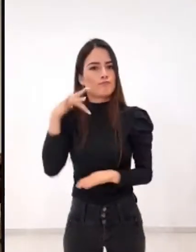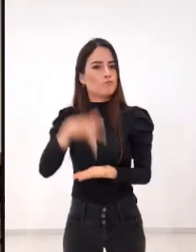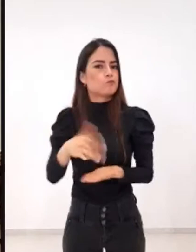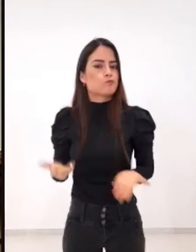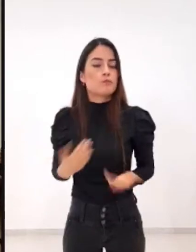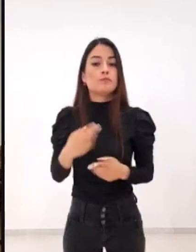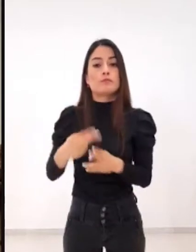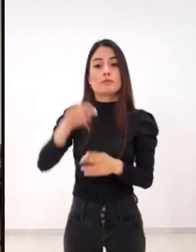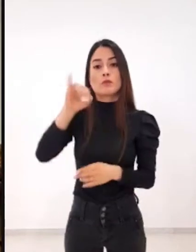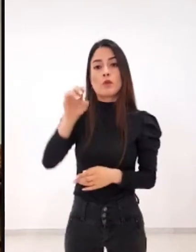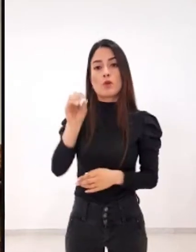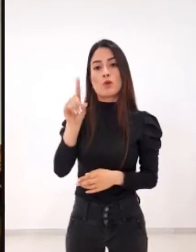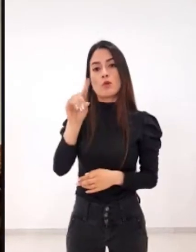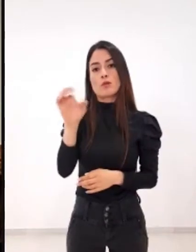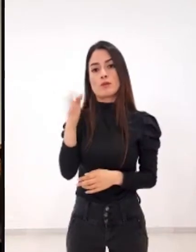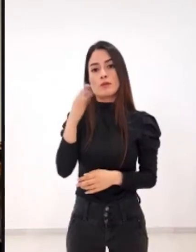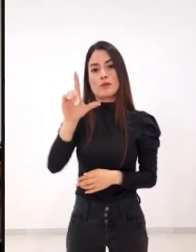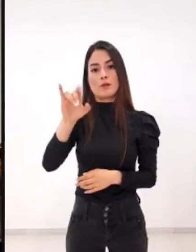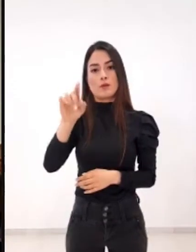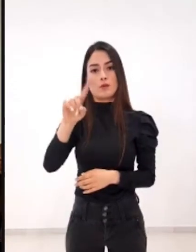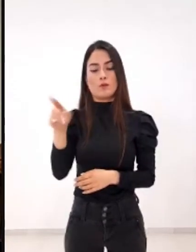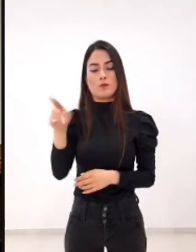es por esto